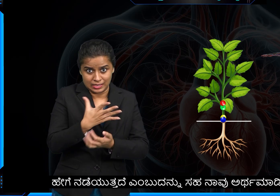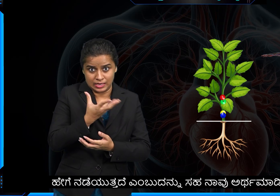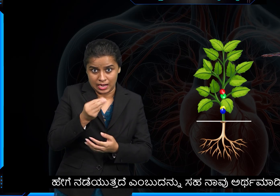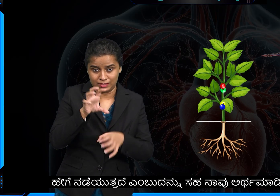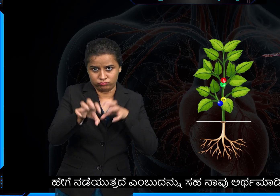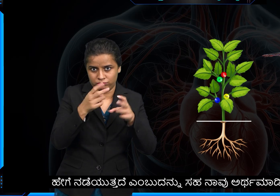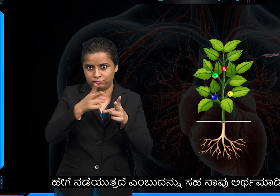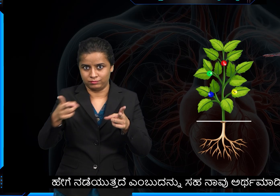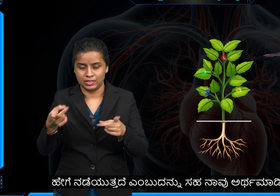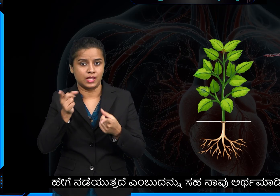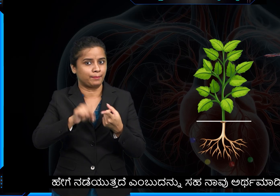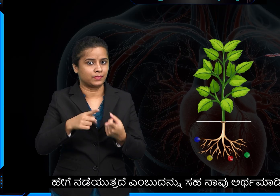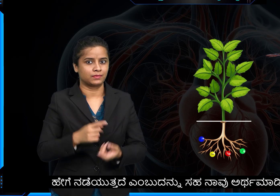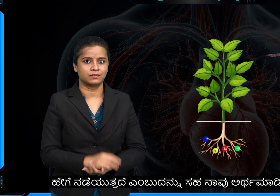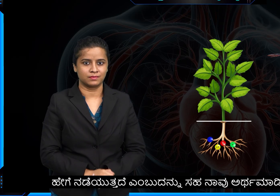ಅರ್ಥ ಮಾಡಿಕೊಳ್ಳುತ್ತೇವೆ.